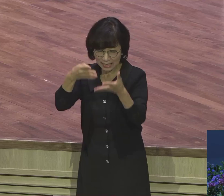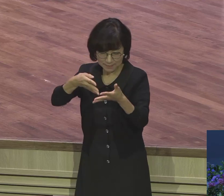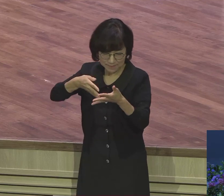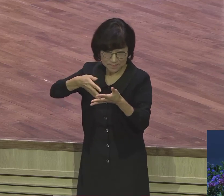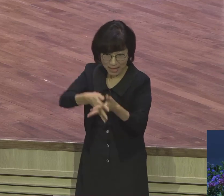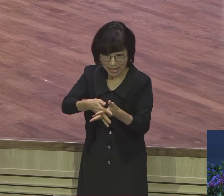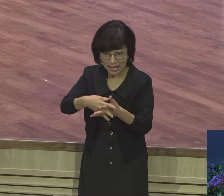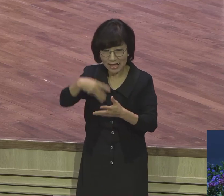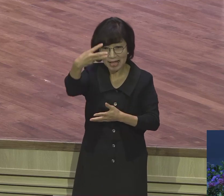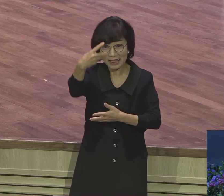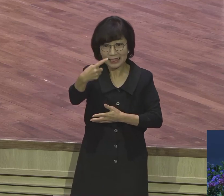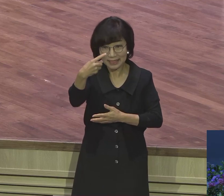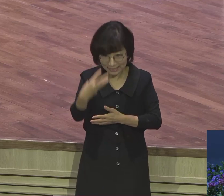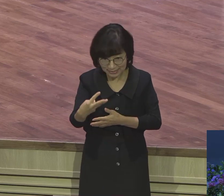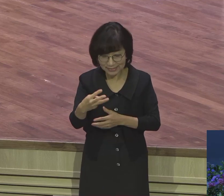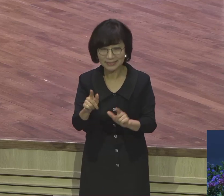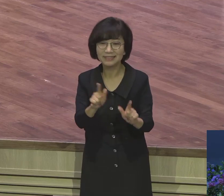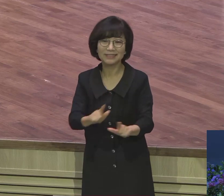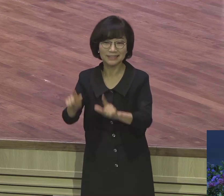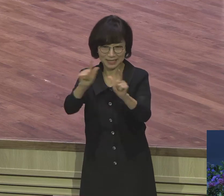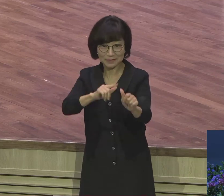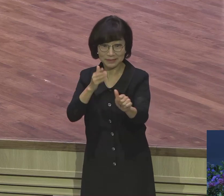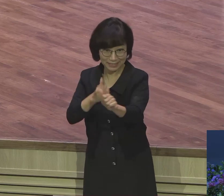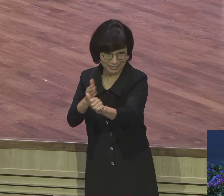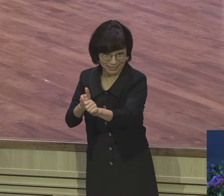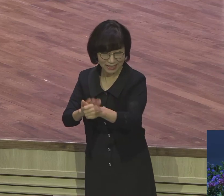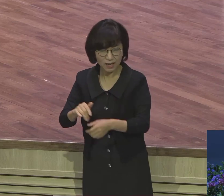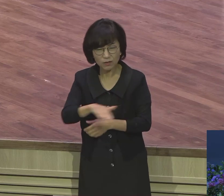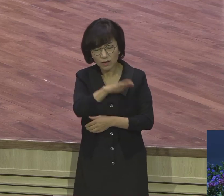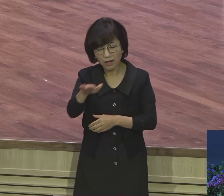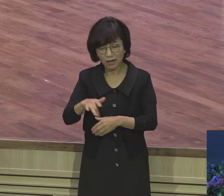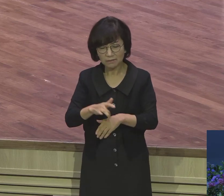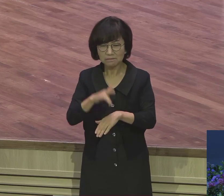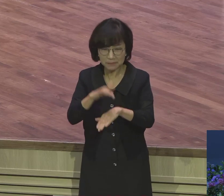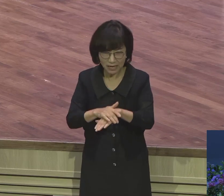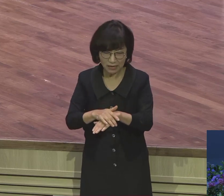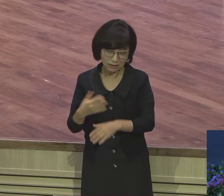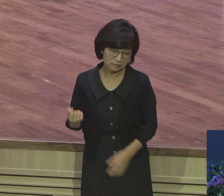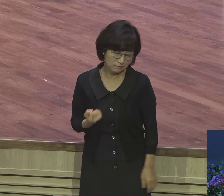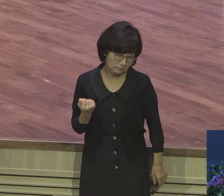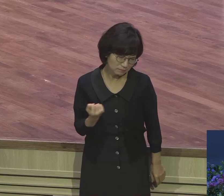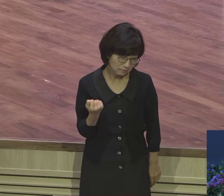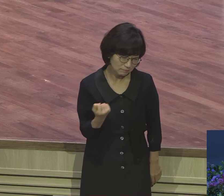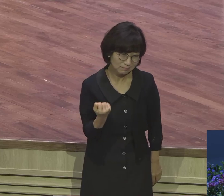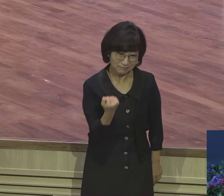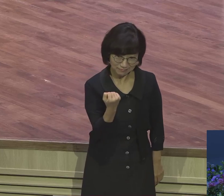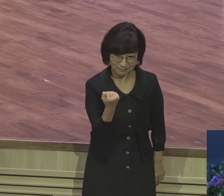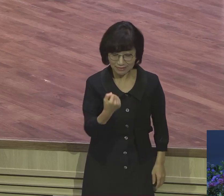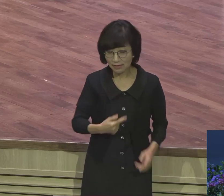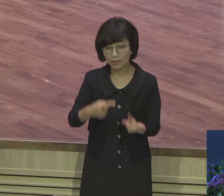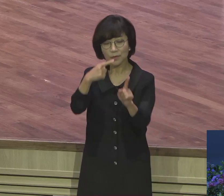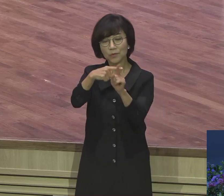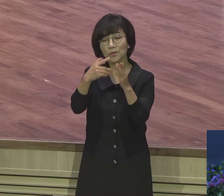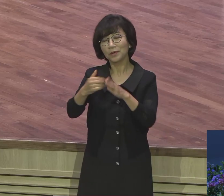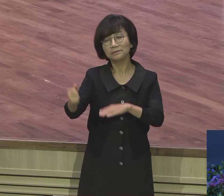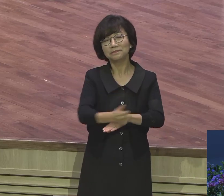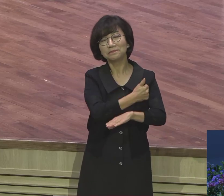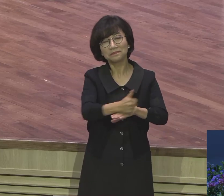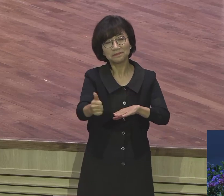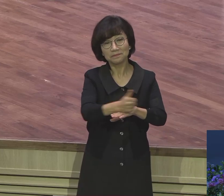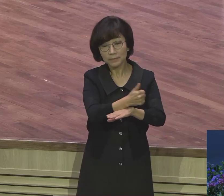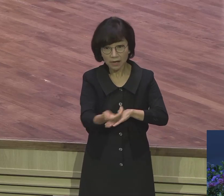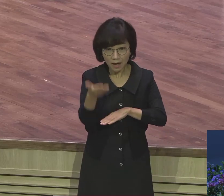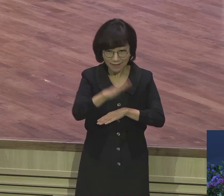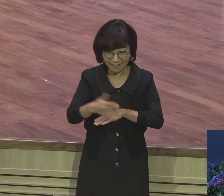왜 사람이 변화되지 못하느냐. 옛날 습관 그대로 가지고 있었어요. 교회는 나오지만 내 습관, 내 체질,